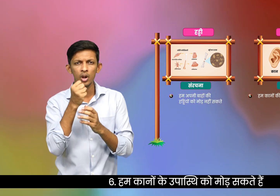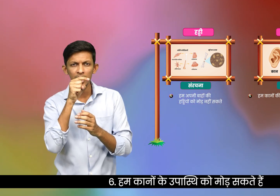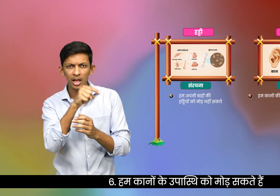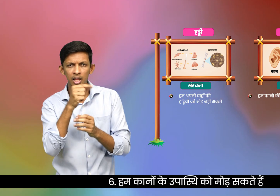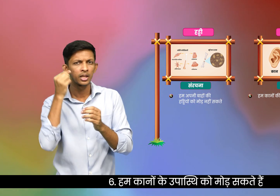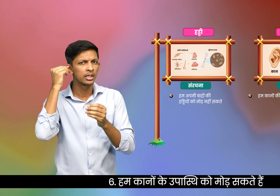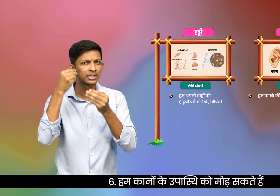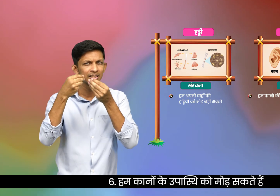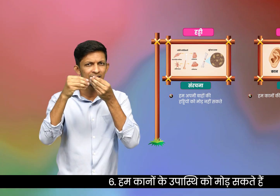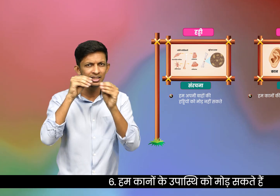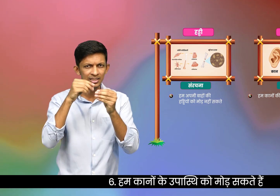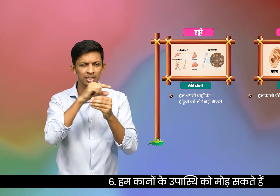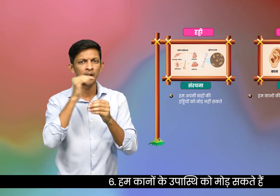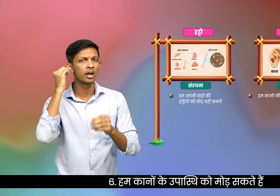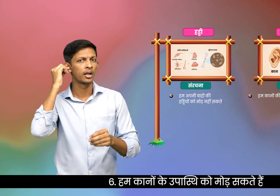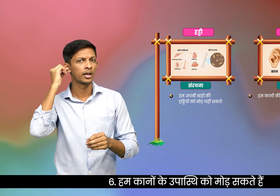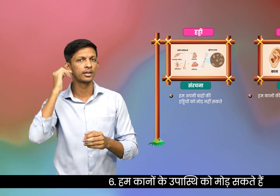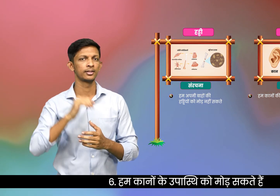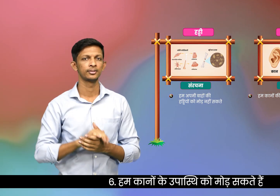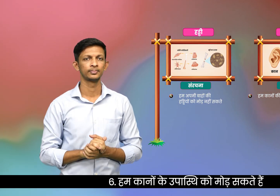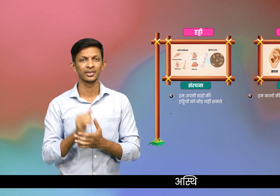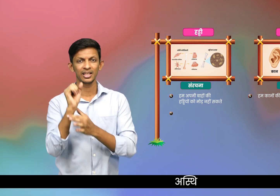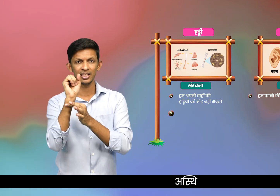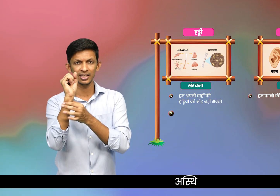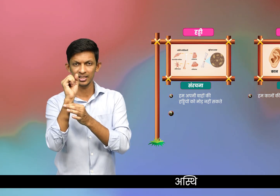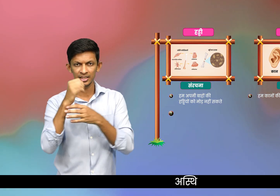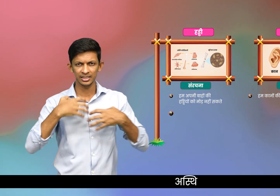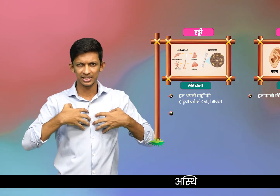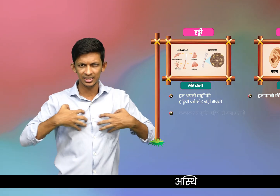छठा, हम कानों के उपस्थित को मोड़ सकते हैं।